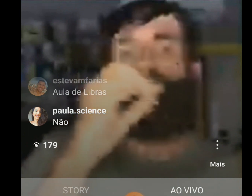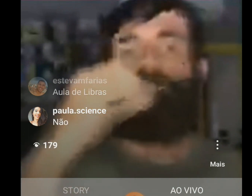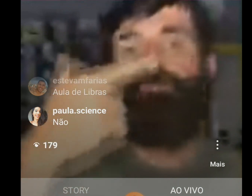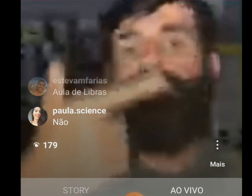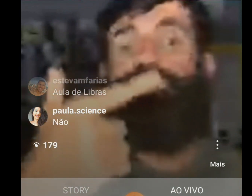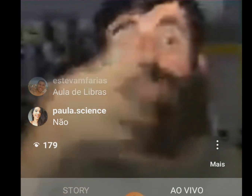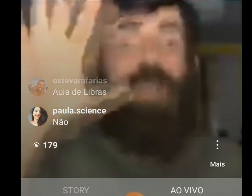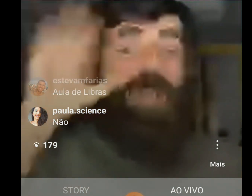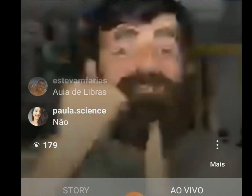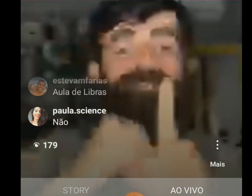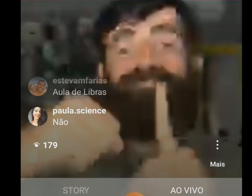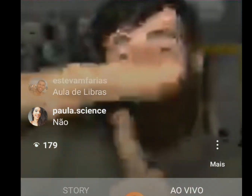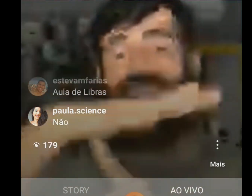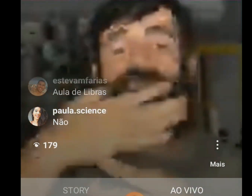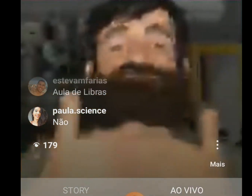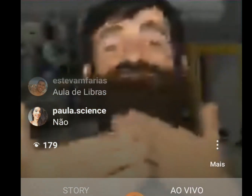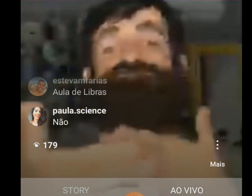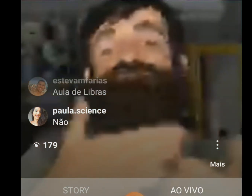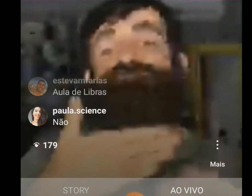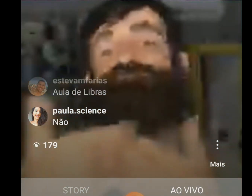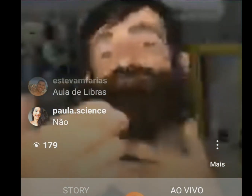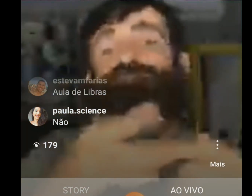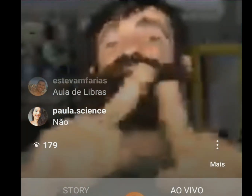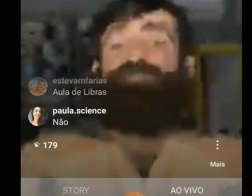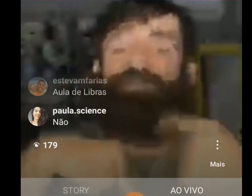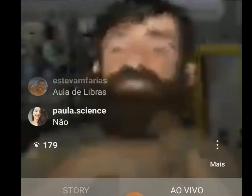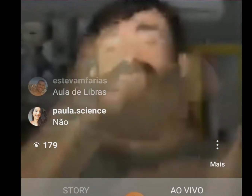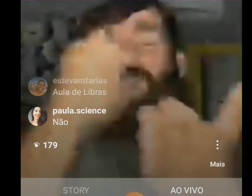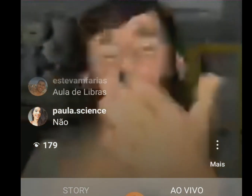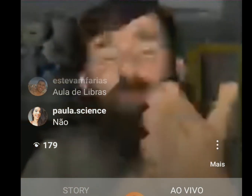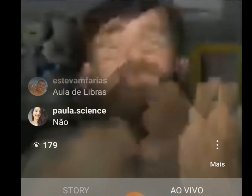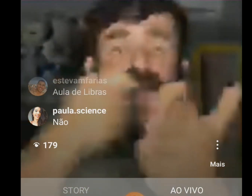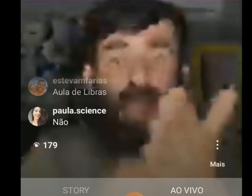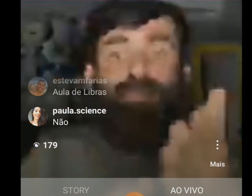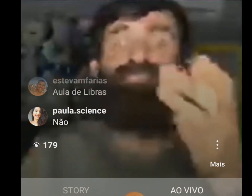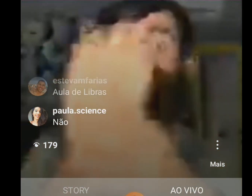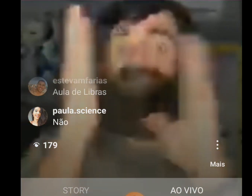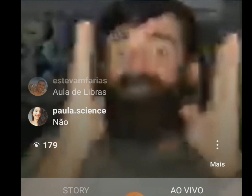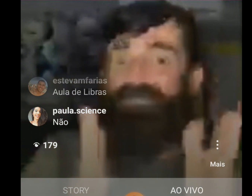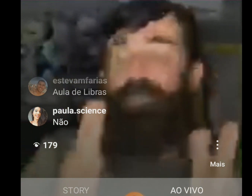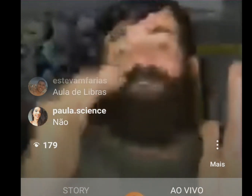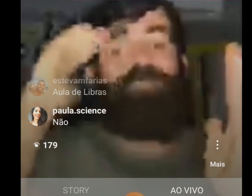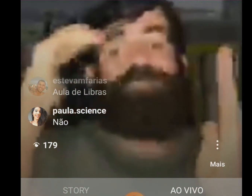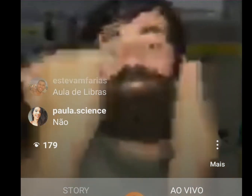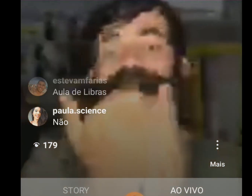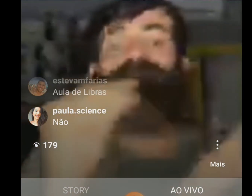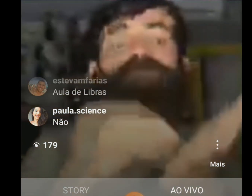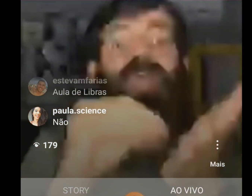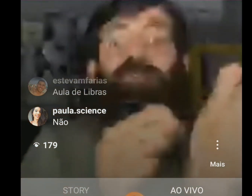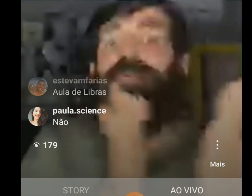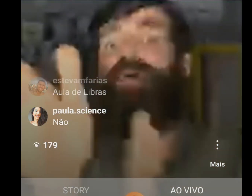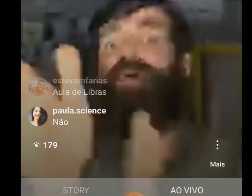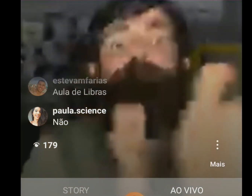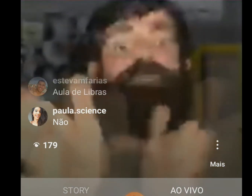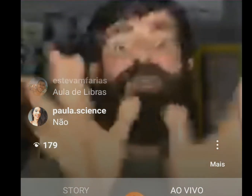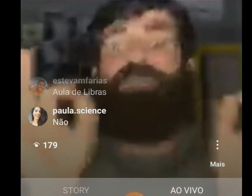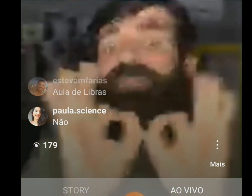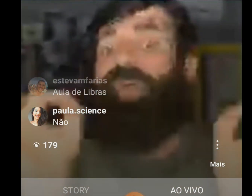2002. A sociedade não está nem aí, sabe? Essa obrigatoriedade certamente está faltando fazer com que essa